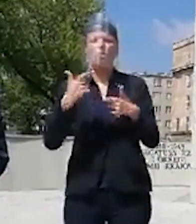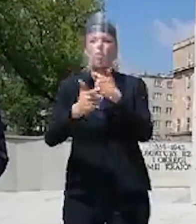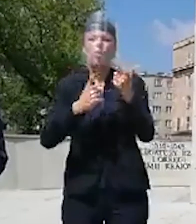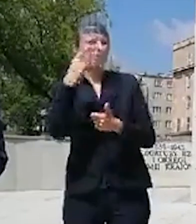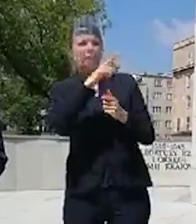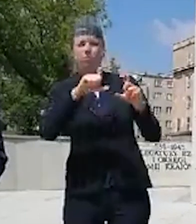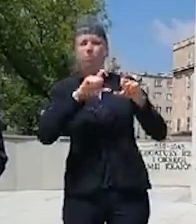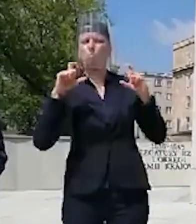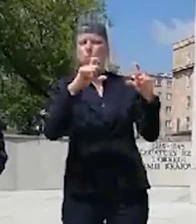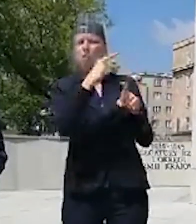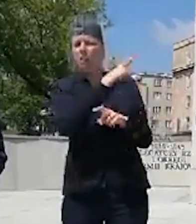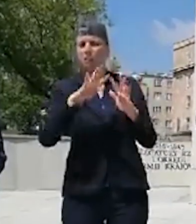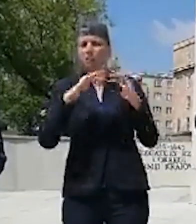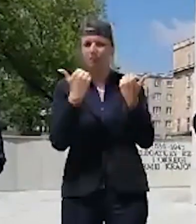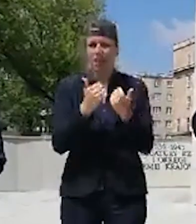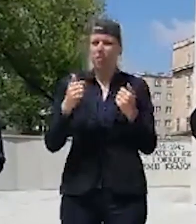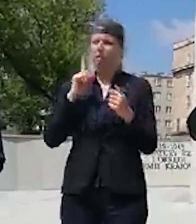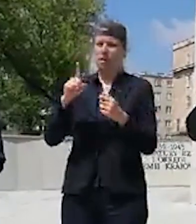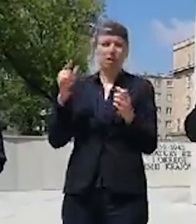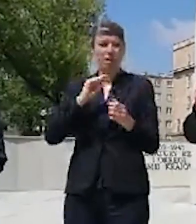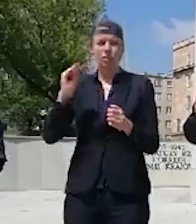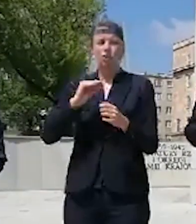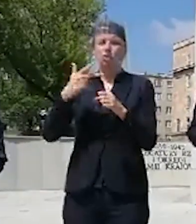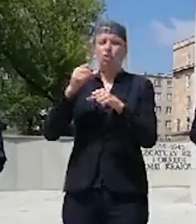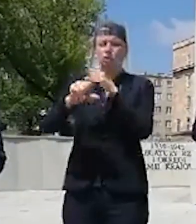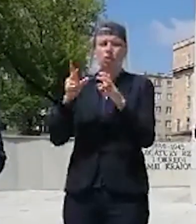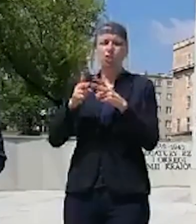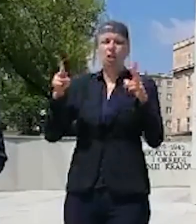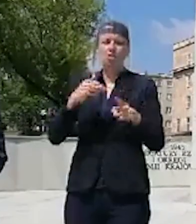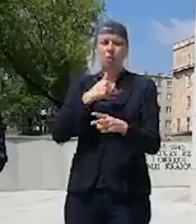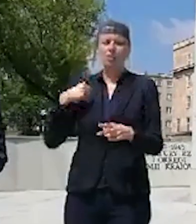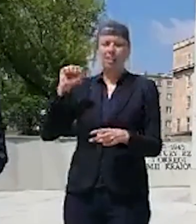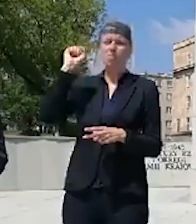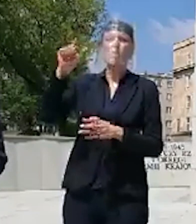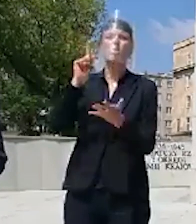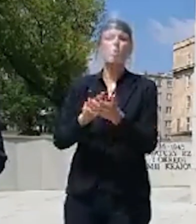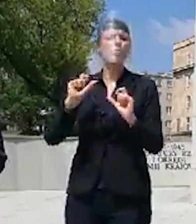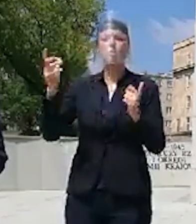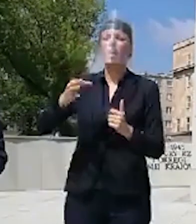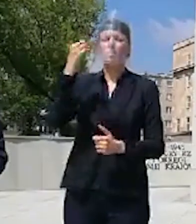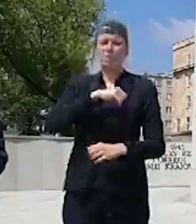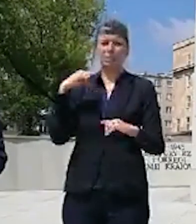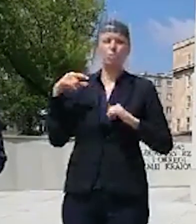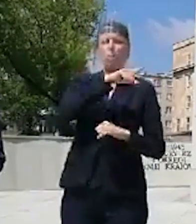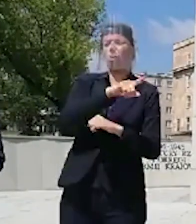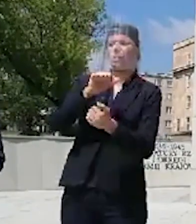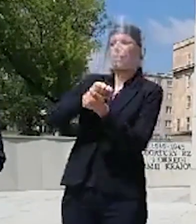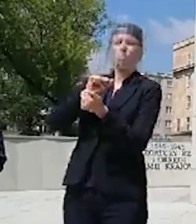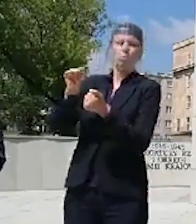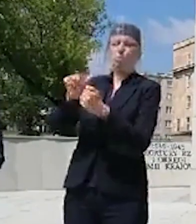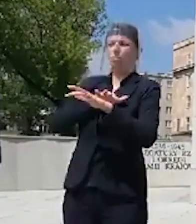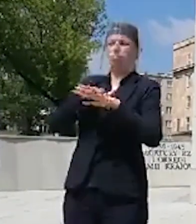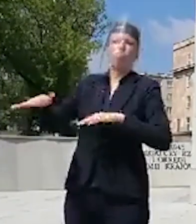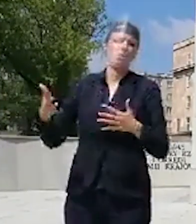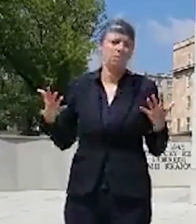swoimi toksynami jeszcze to, co się w polskiej demokracji przez tych 30 lat udało najlepiej, czyli właśnie samorządy. Dziękując Marcinowi